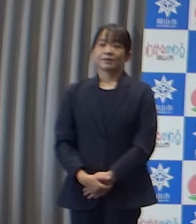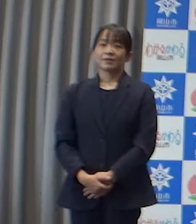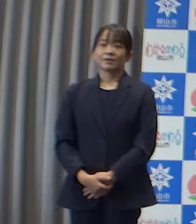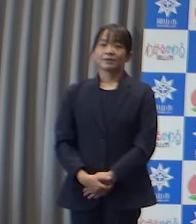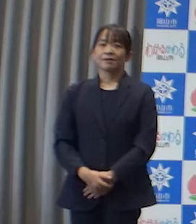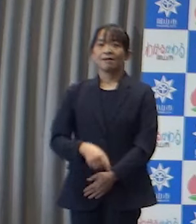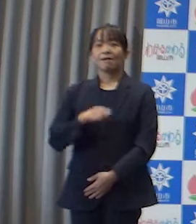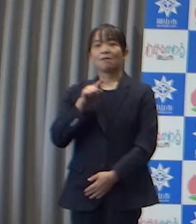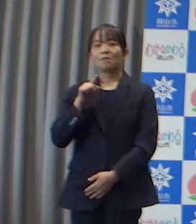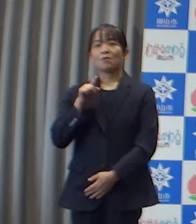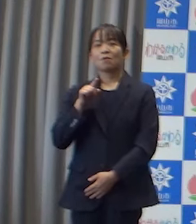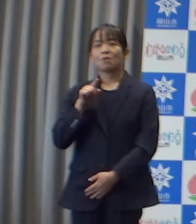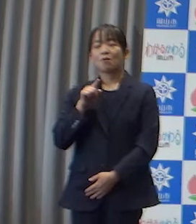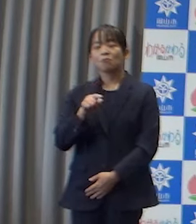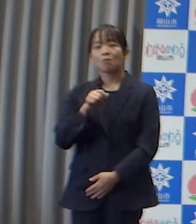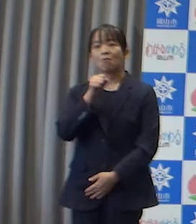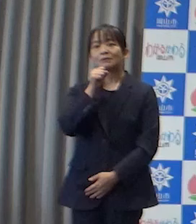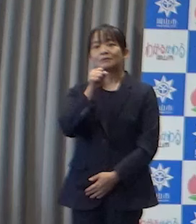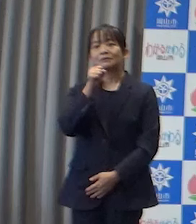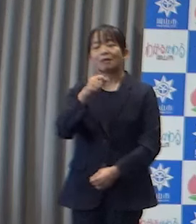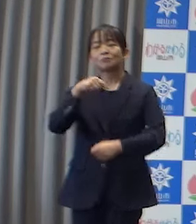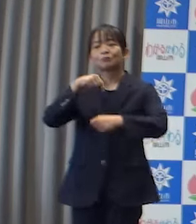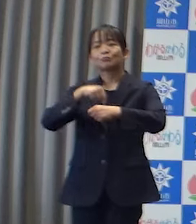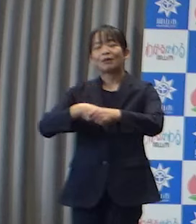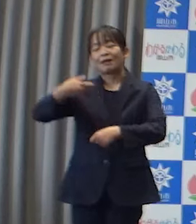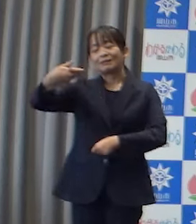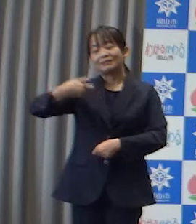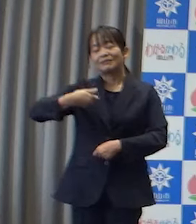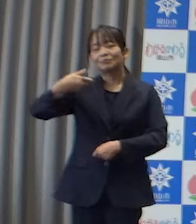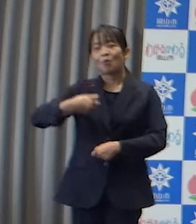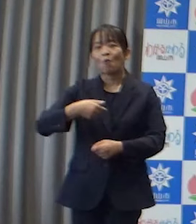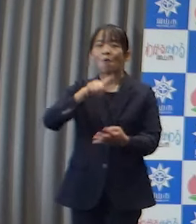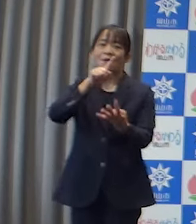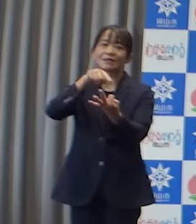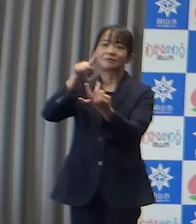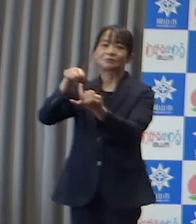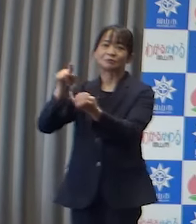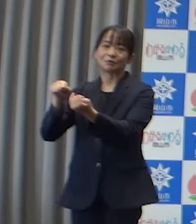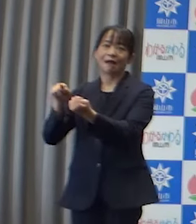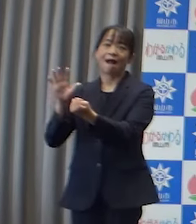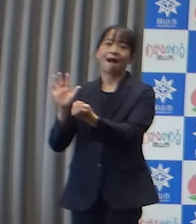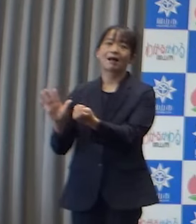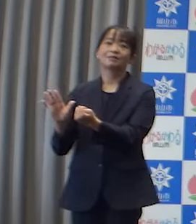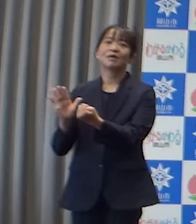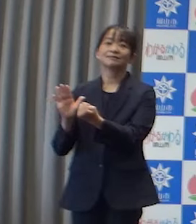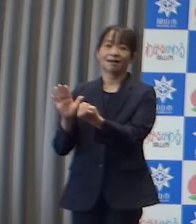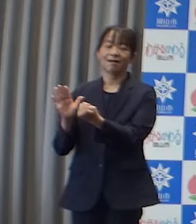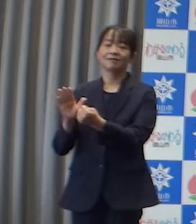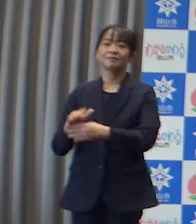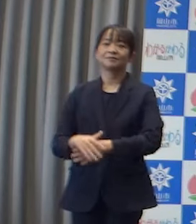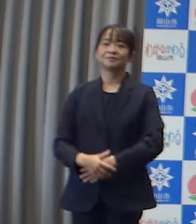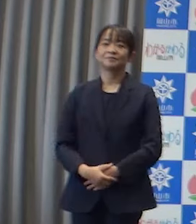この中で、いくつかの質問事項がございました。